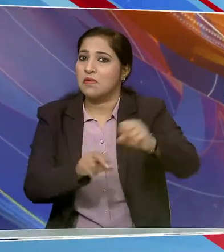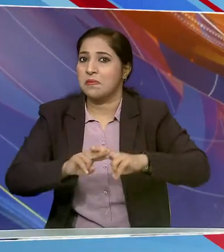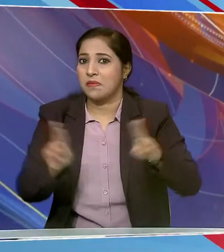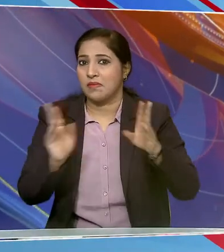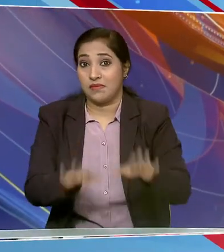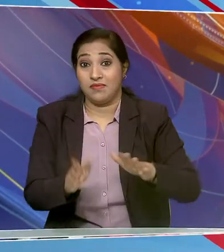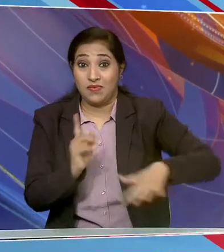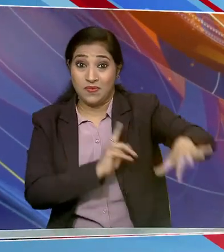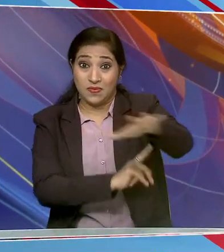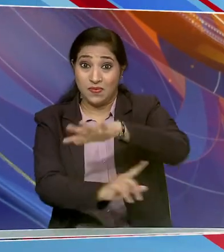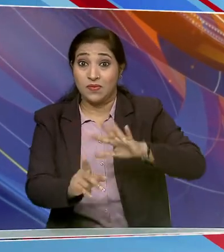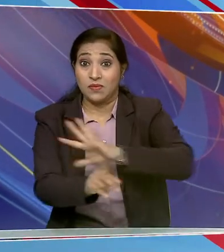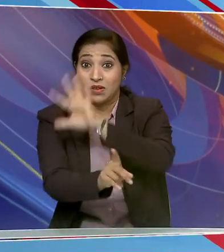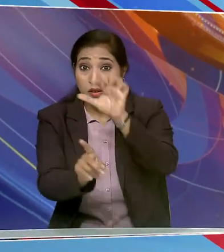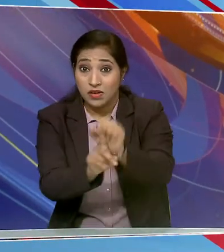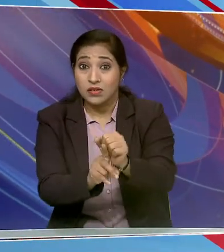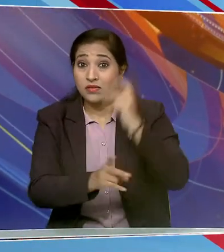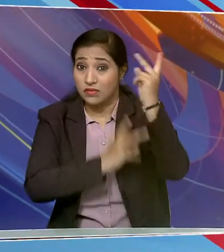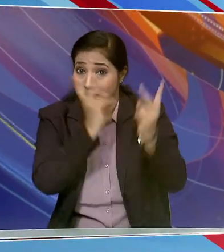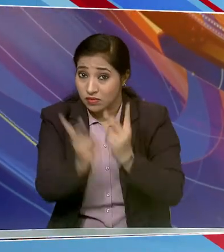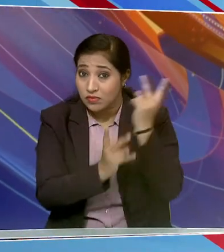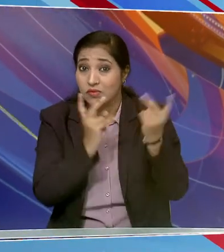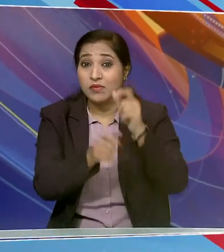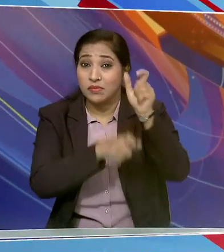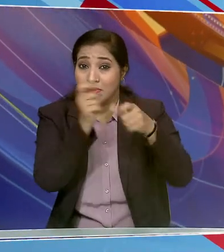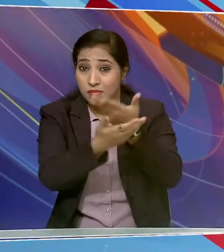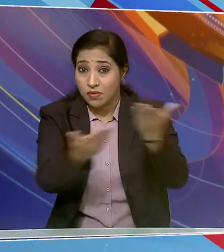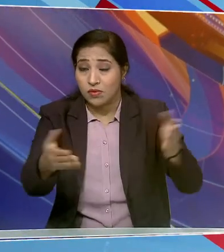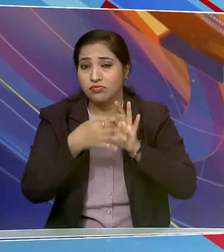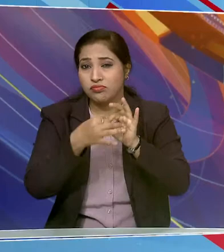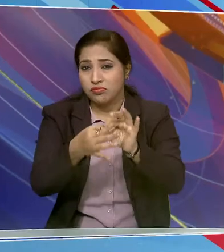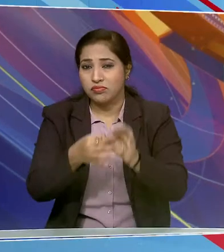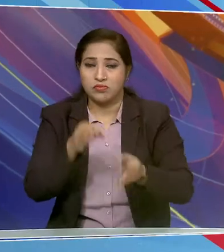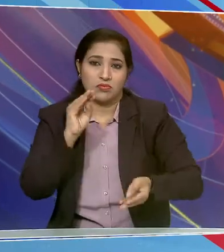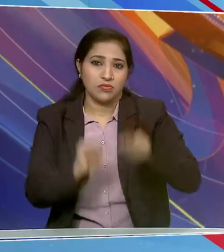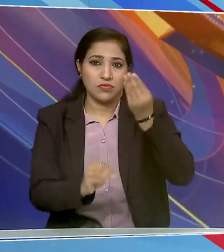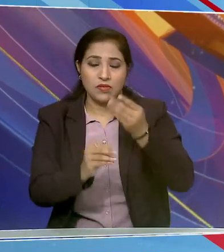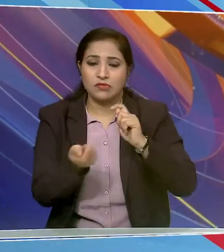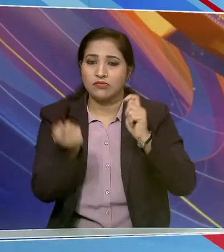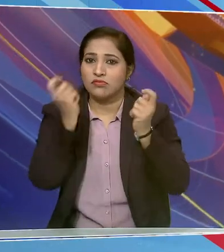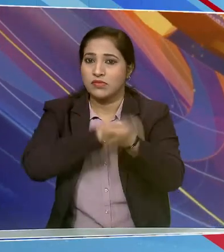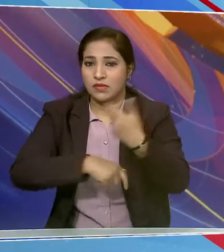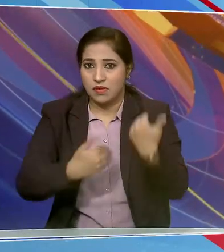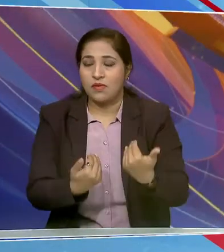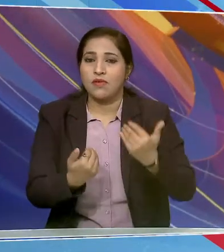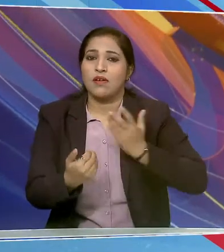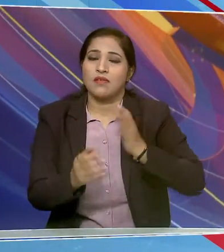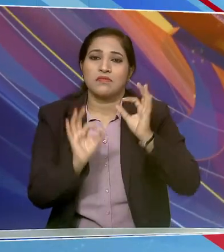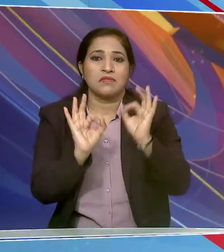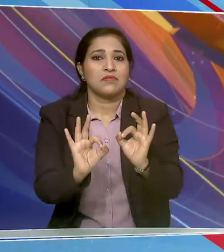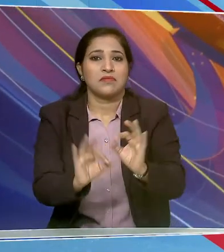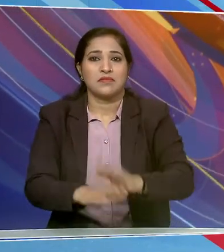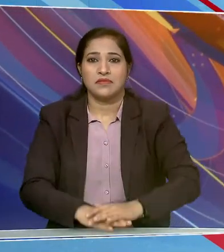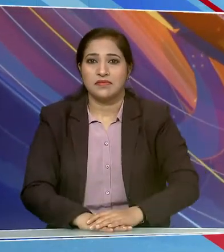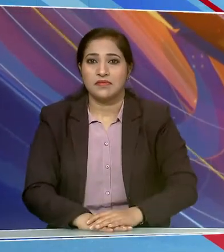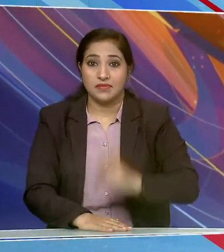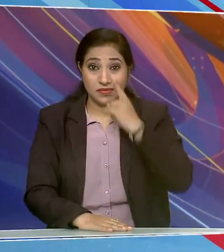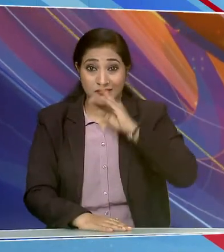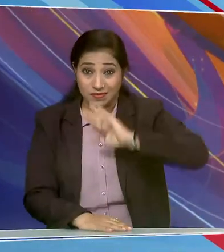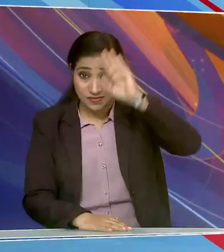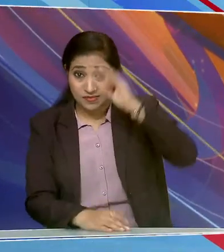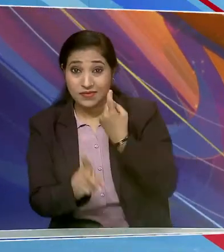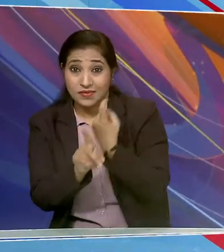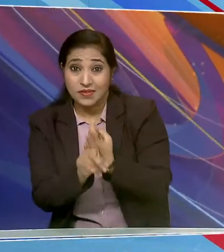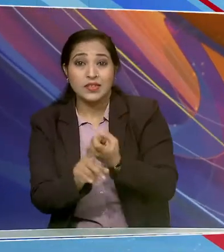तथा क्षेत्र में सांस्कृतिक, पर्यटन एवं धार्मिक स्थानों की कनेक्टिविटी में सुधार लाने का काम करेगी। रानी